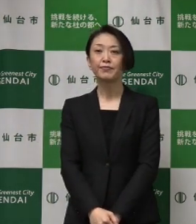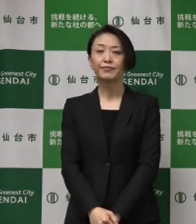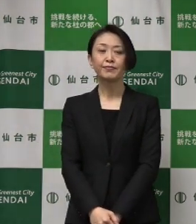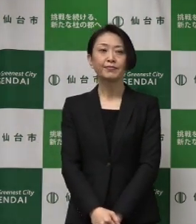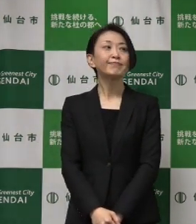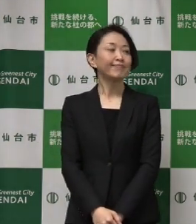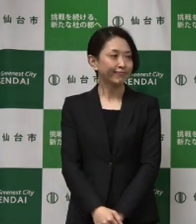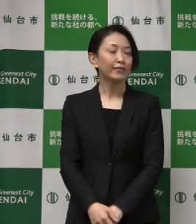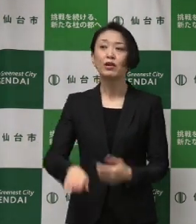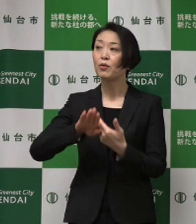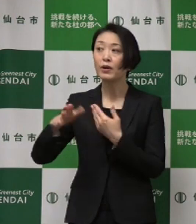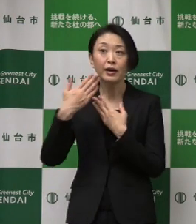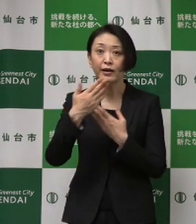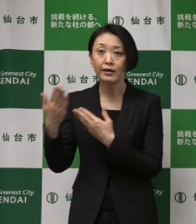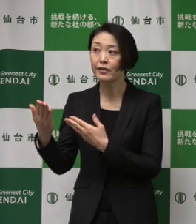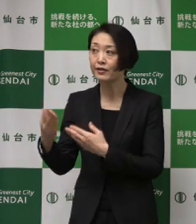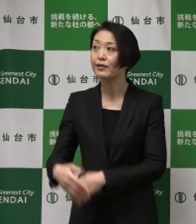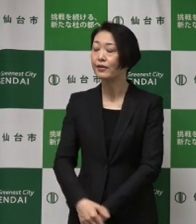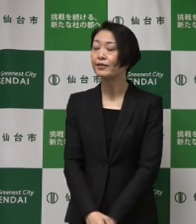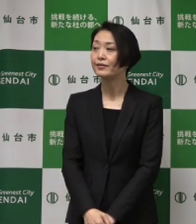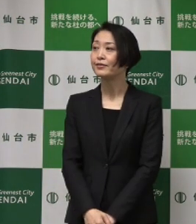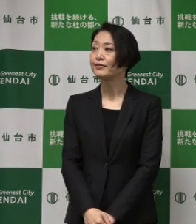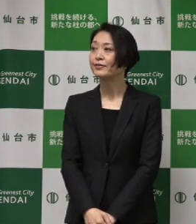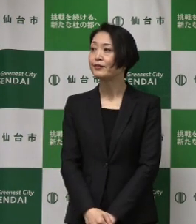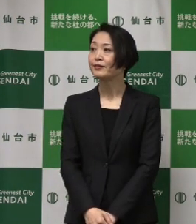はい、ご質問いかがでしょうか。どうぞ。